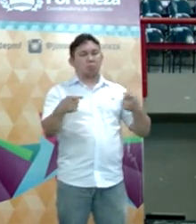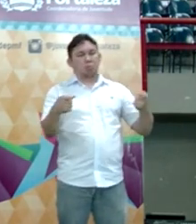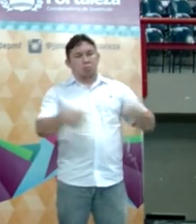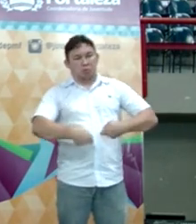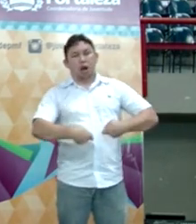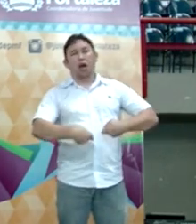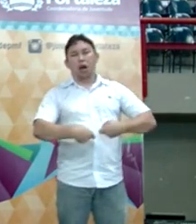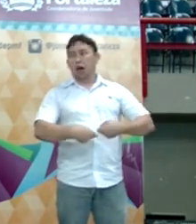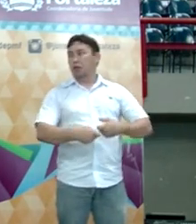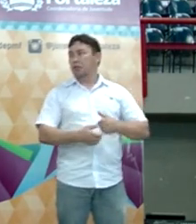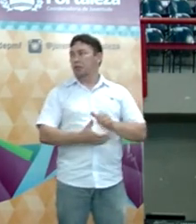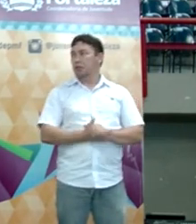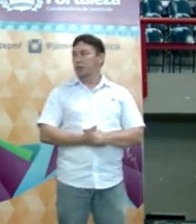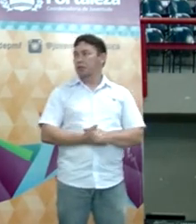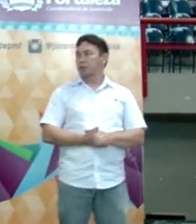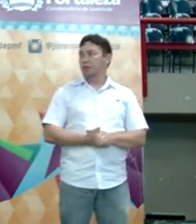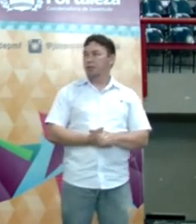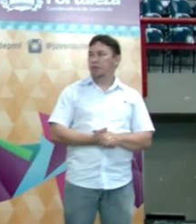podemos...